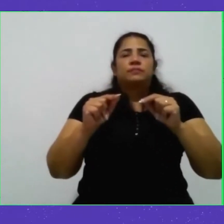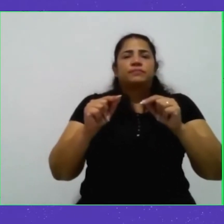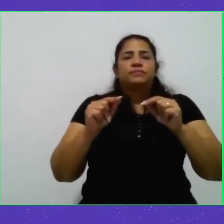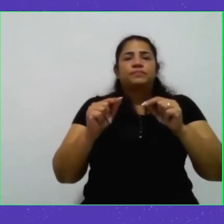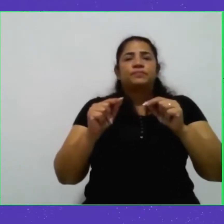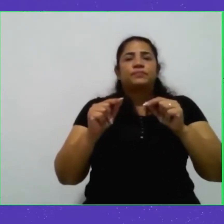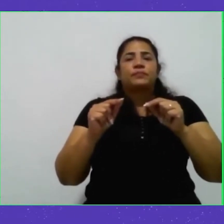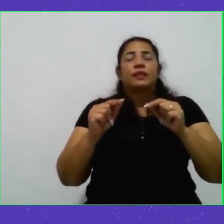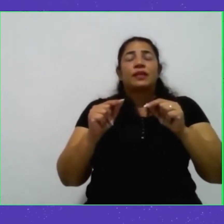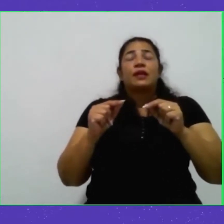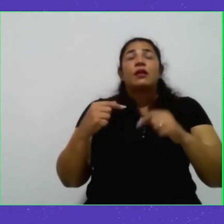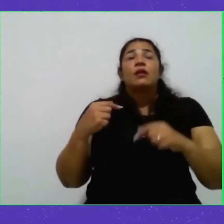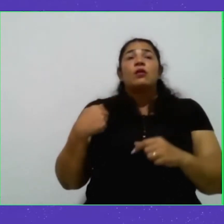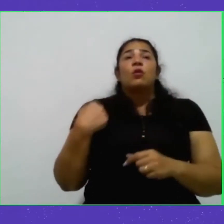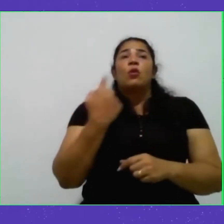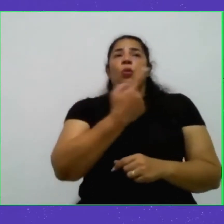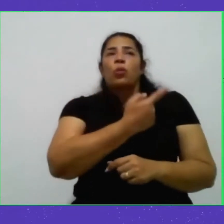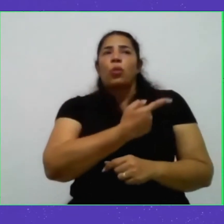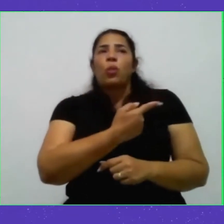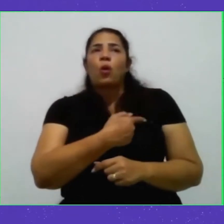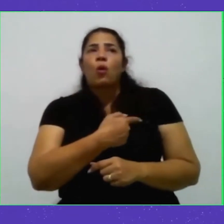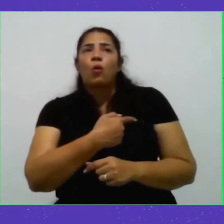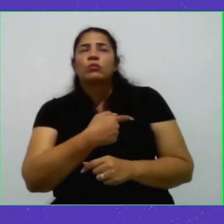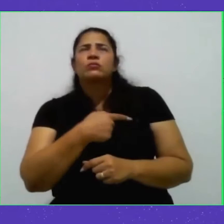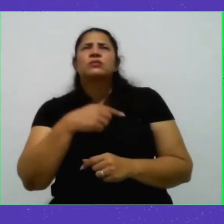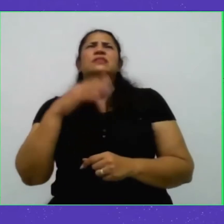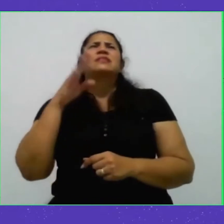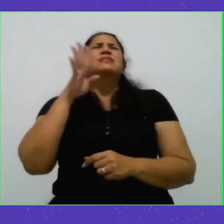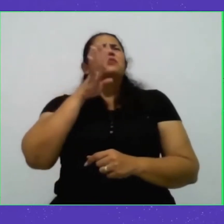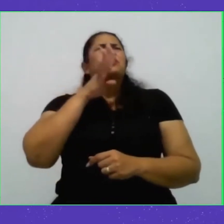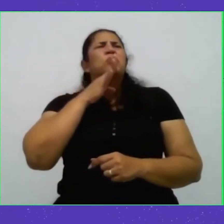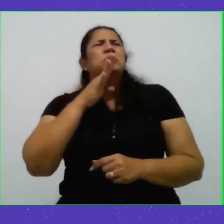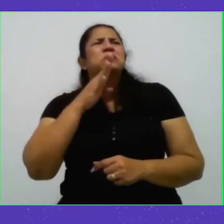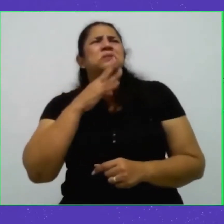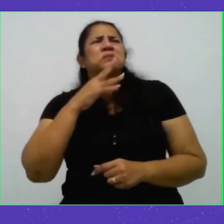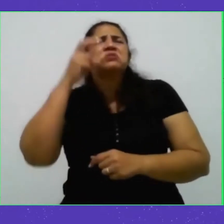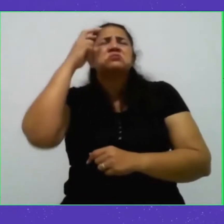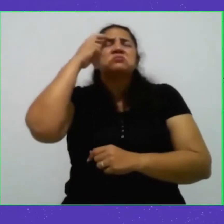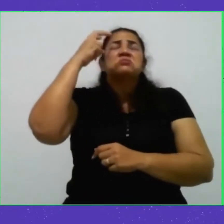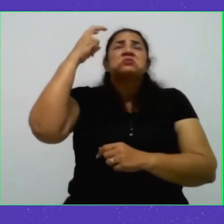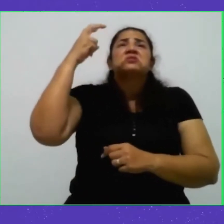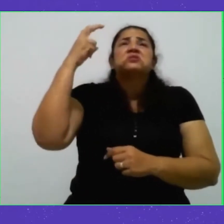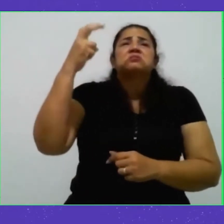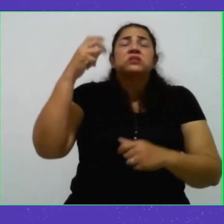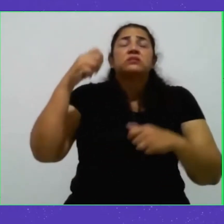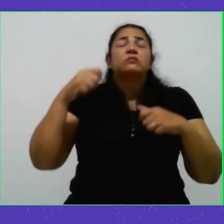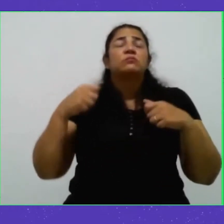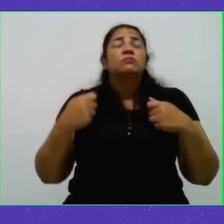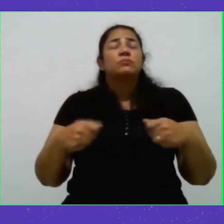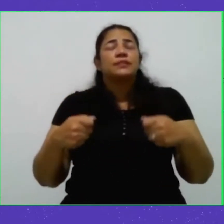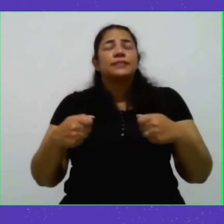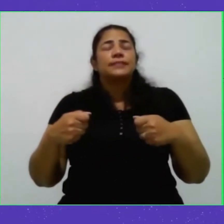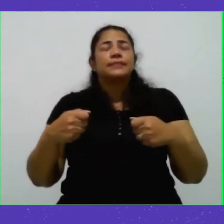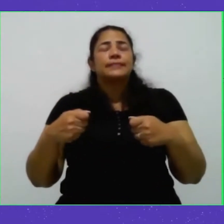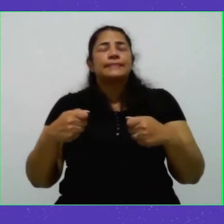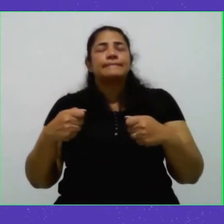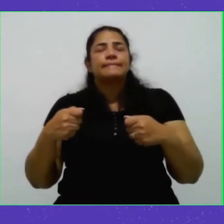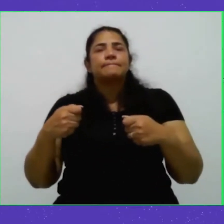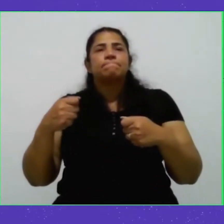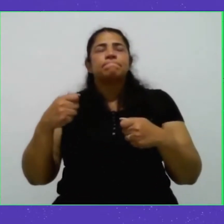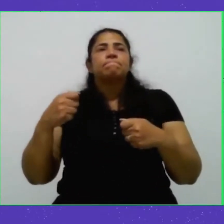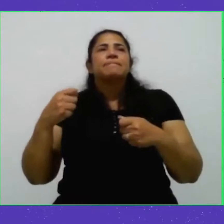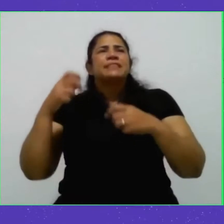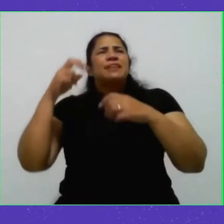céu governe nossas ações, nosso viver. Oh, Senhor,